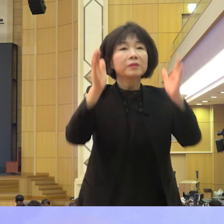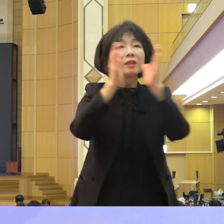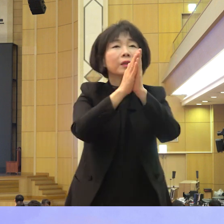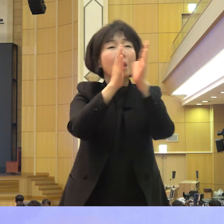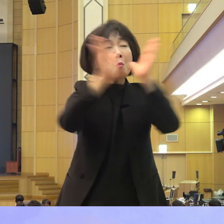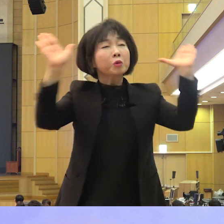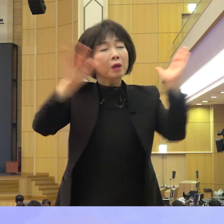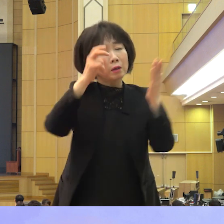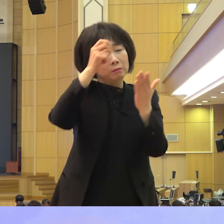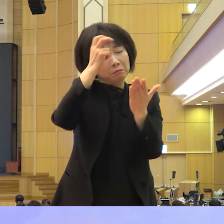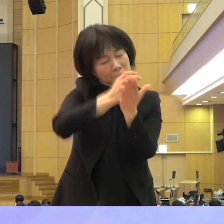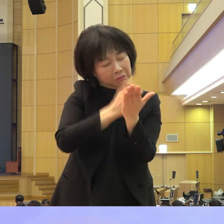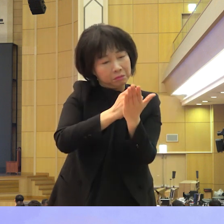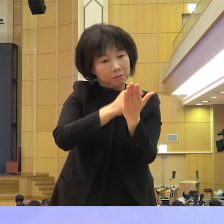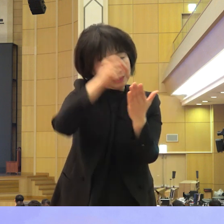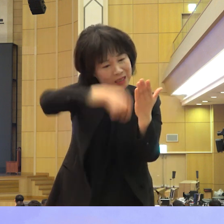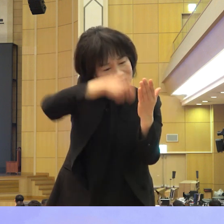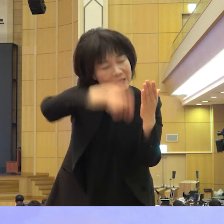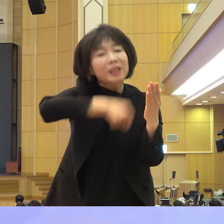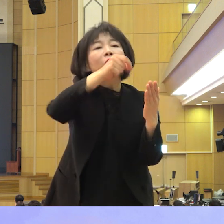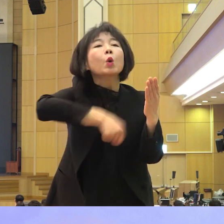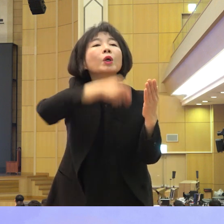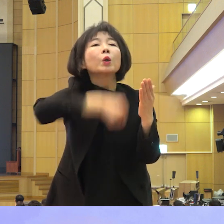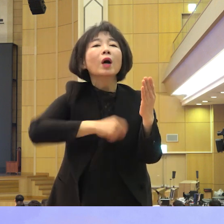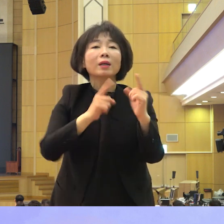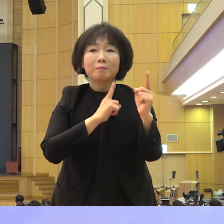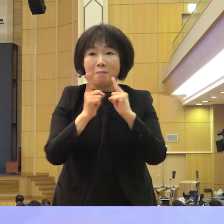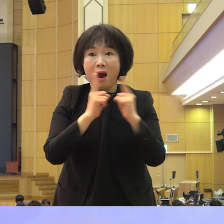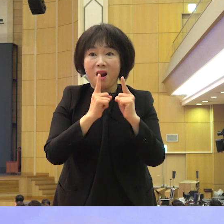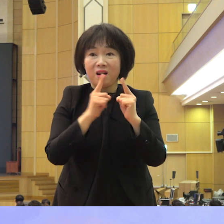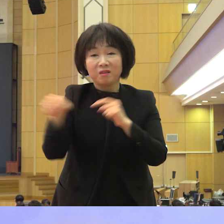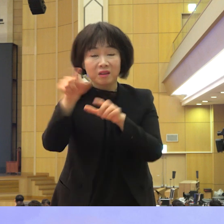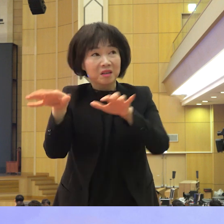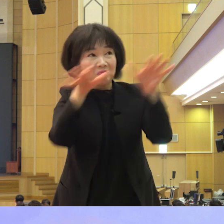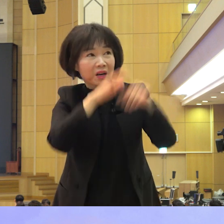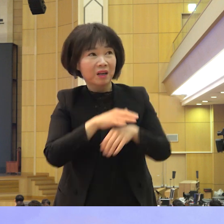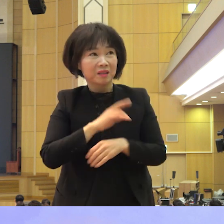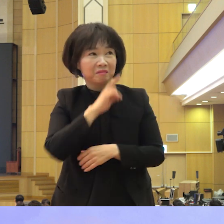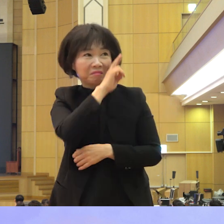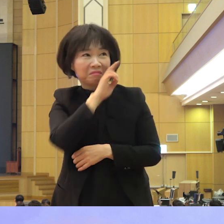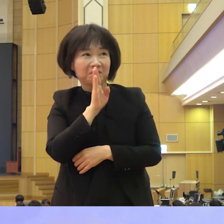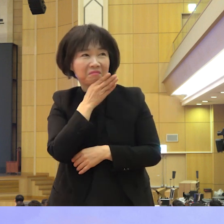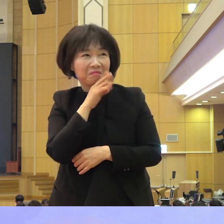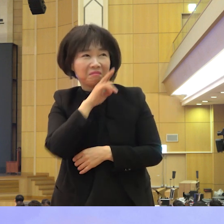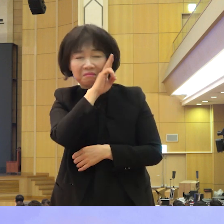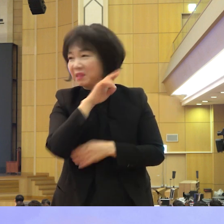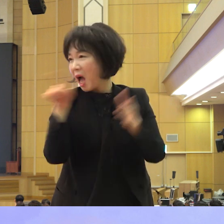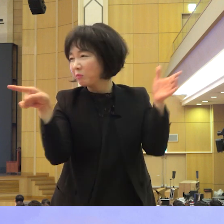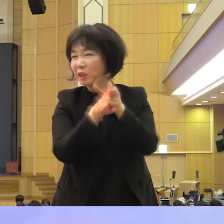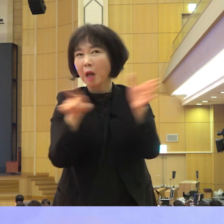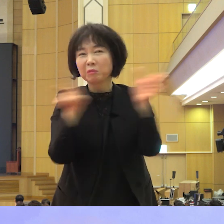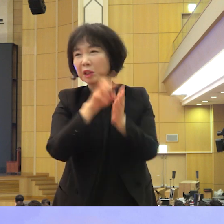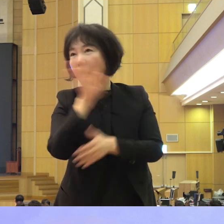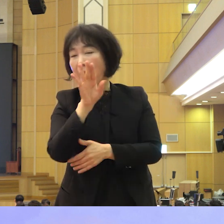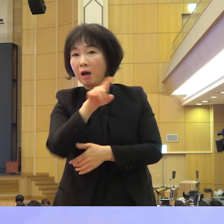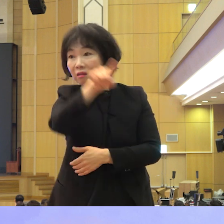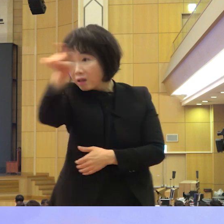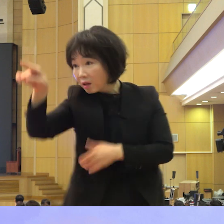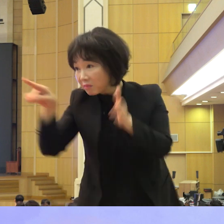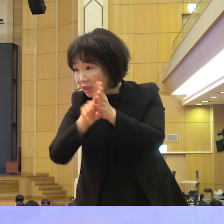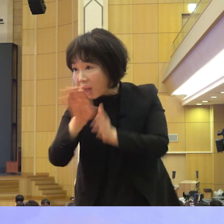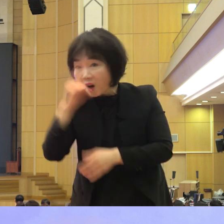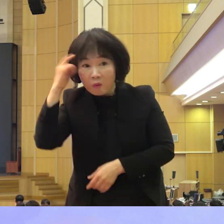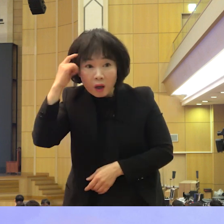모세가 기록한 말씀, 그의 글도 믿지 아니하거든. 모세가 기록한 율법의 말씀을